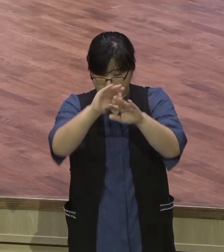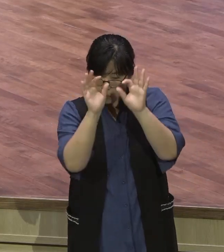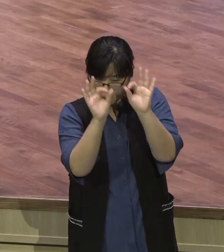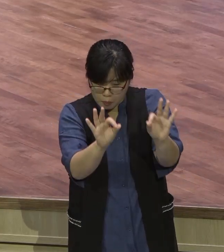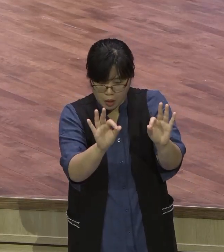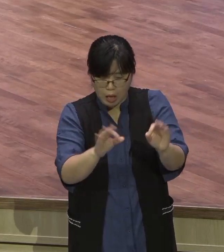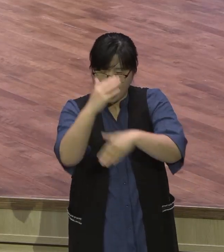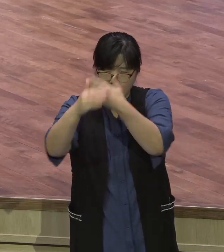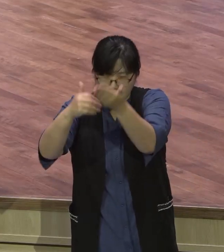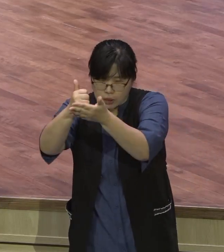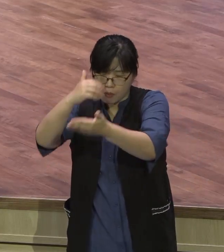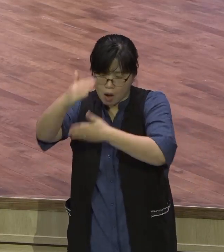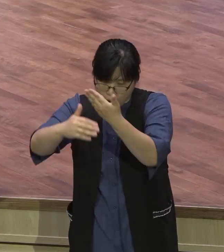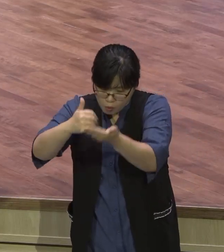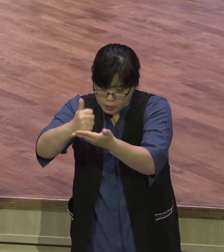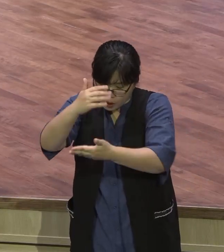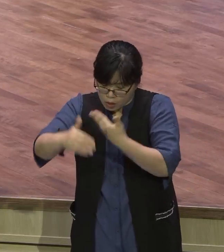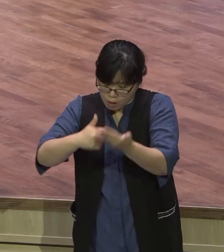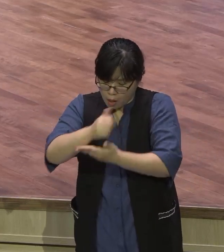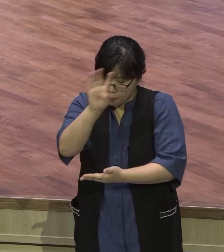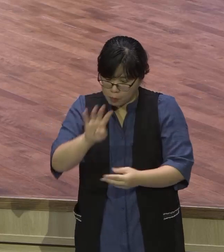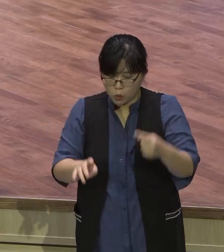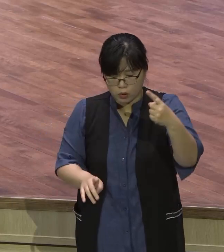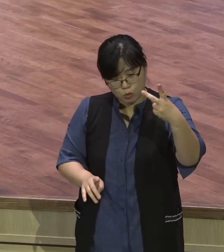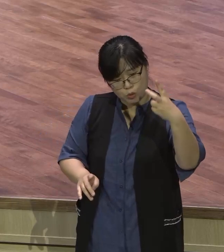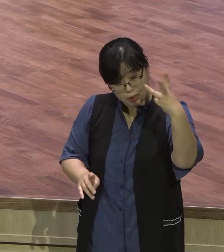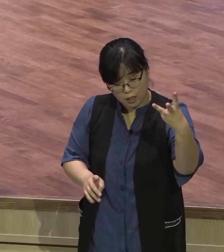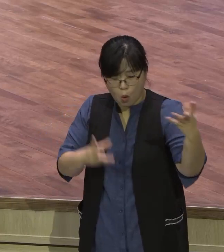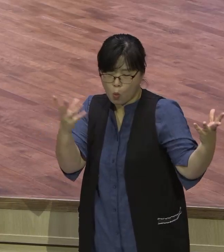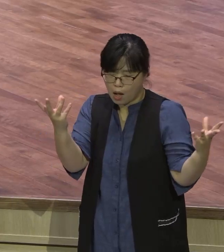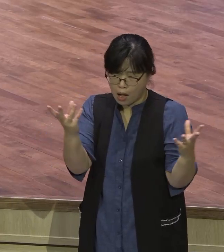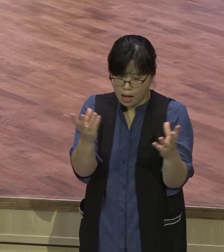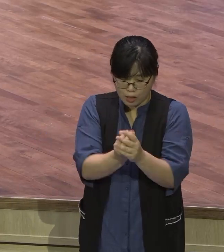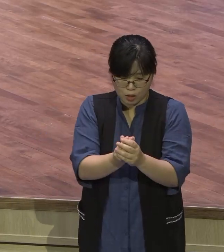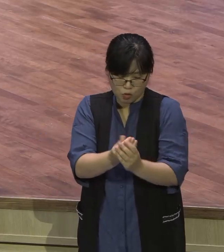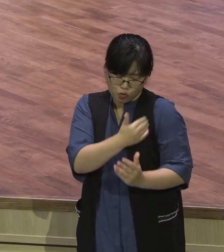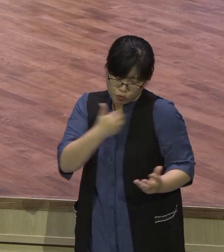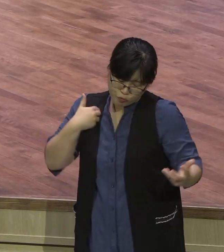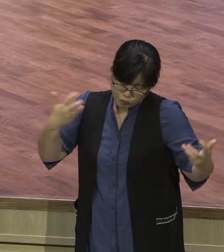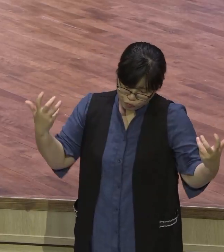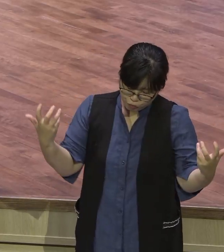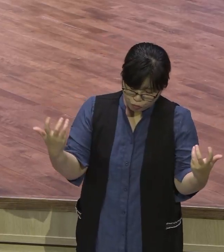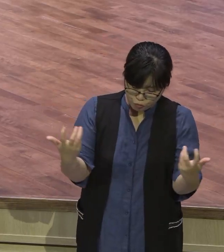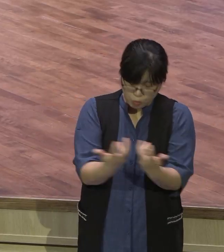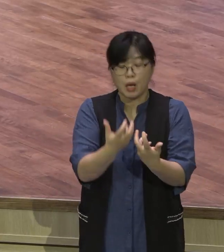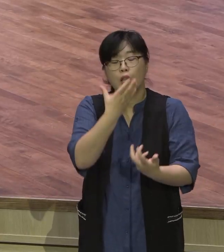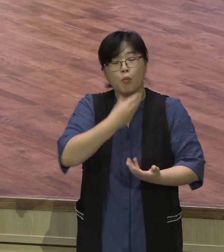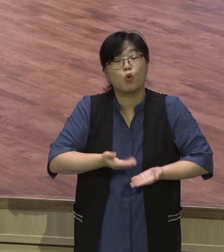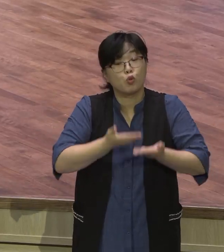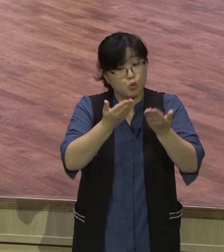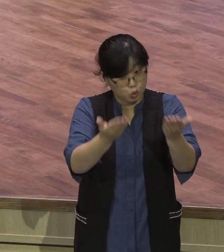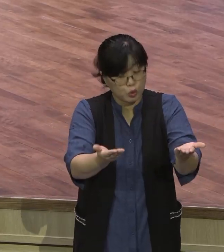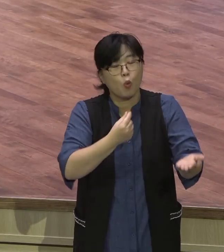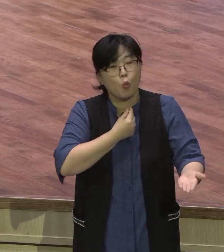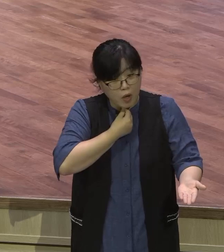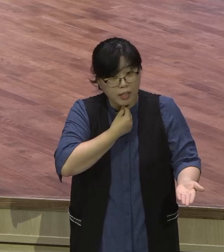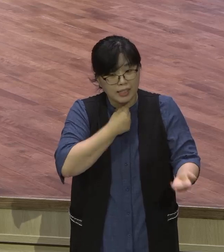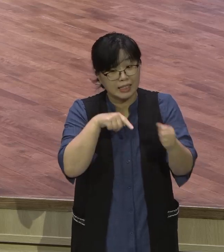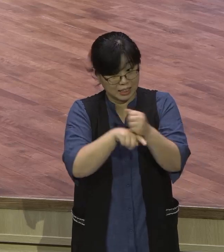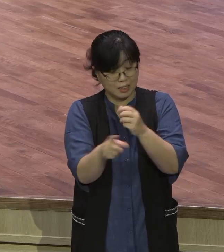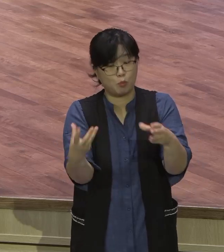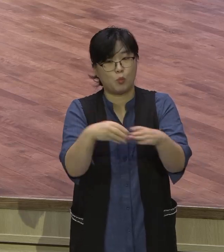것이에요. 사실 하나님께서는 장세기 1장에서부터 우리에게 주여서 볼 수 있어요. 장세기 1장 예서부터 보기